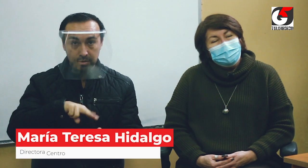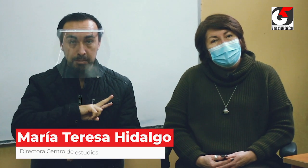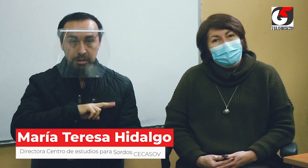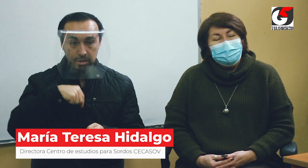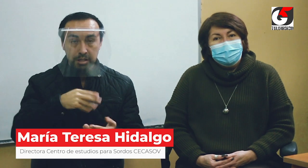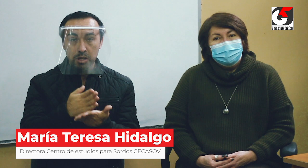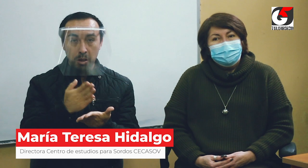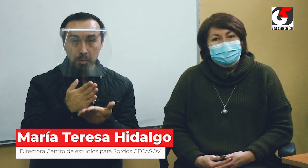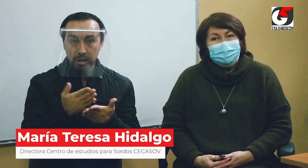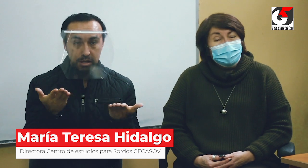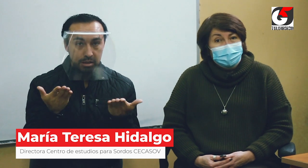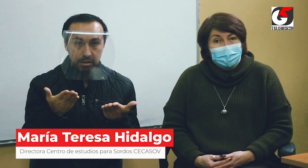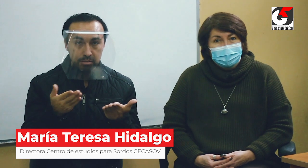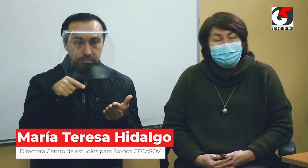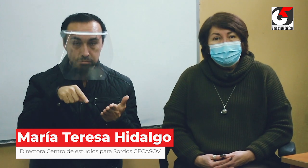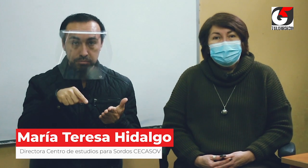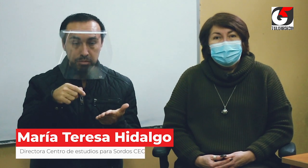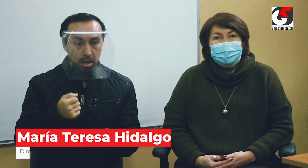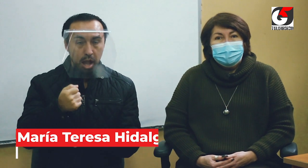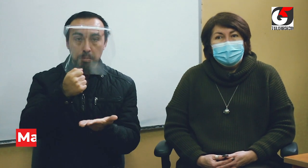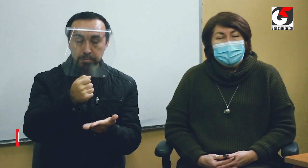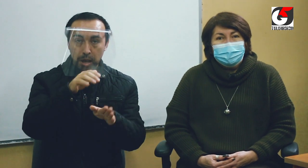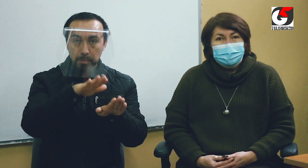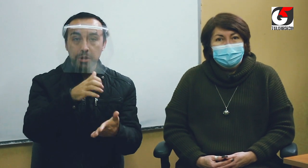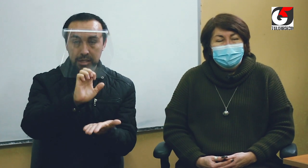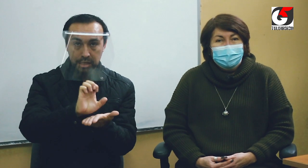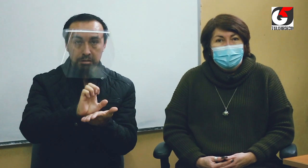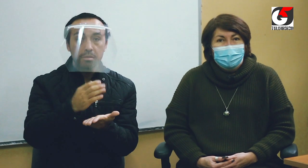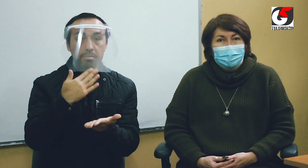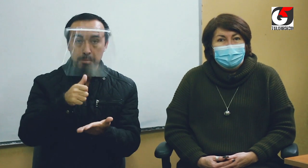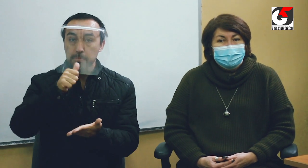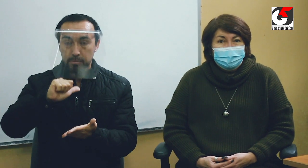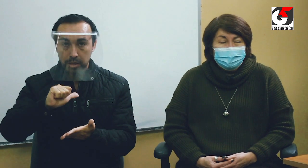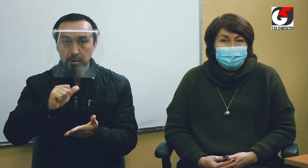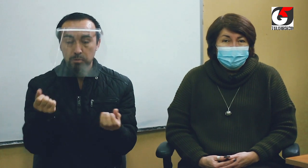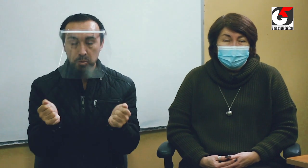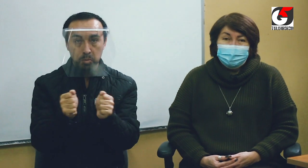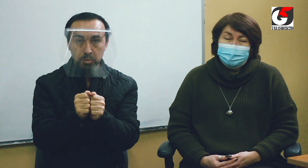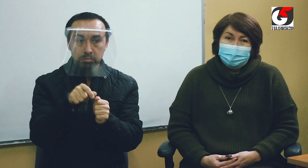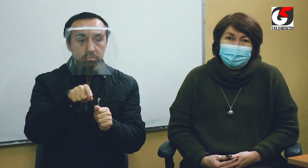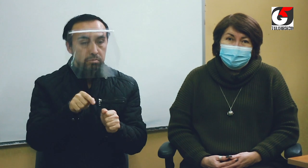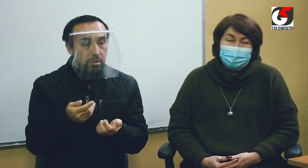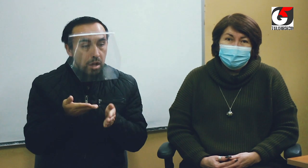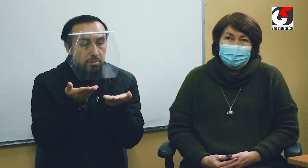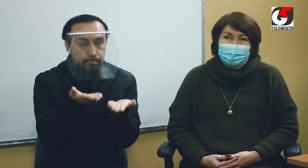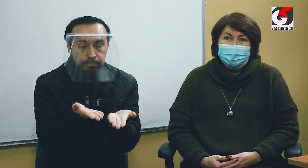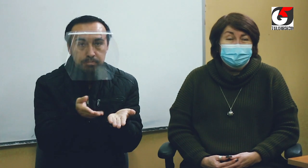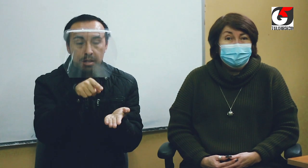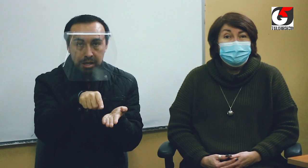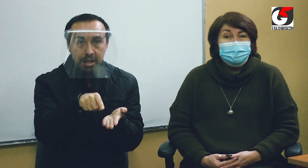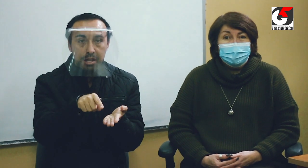Esta es una escuela subvencionada que atiende a niños y jóvenes sordos